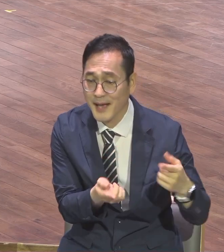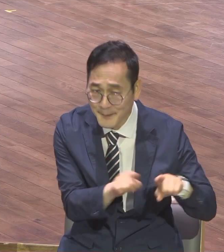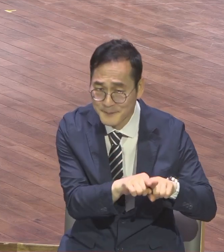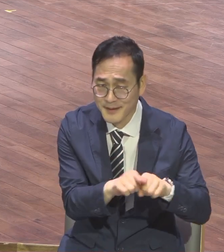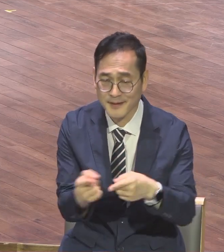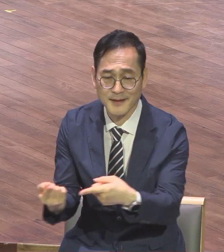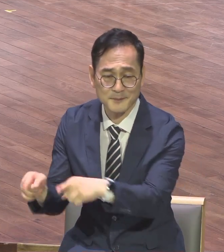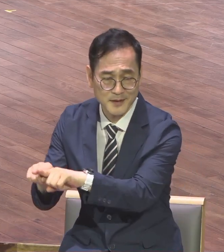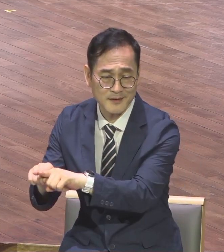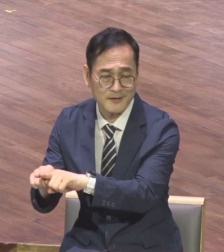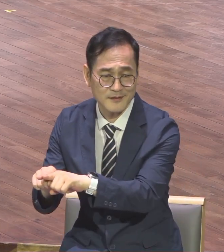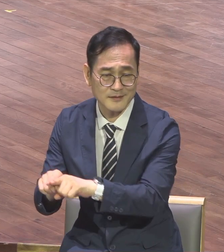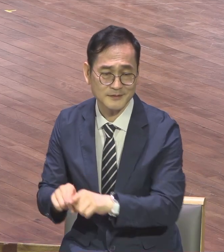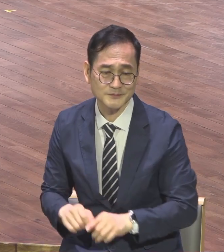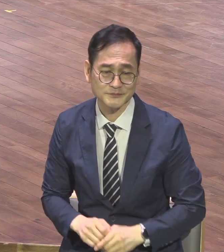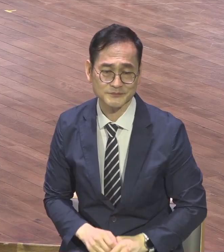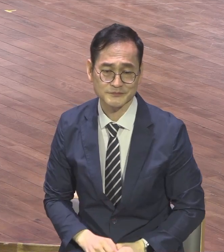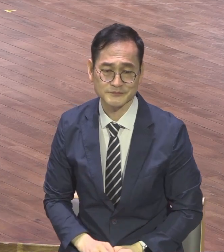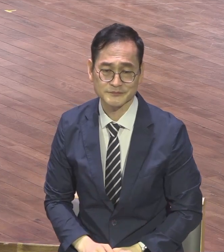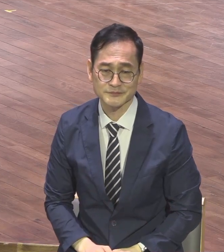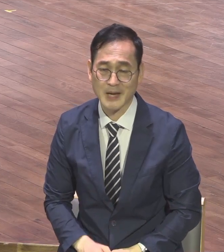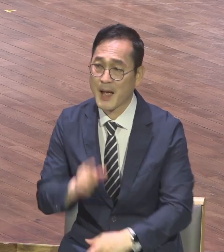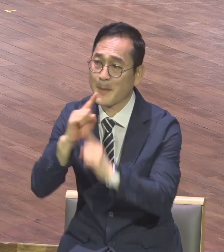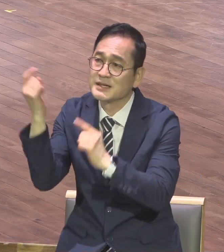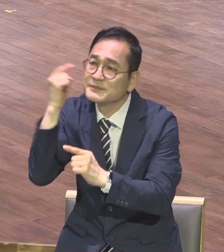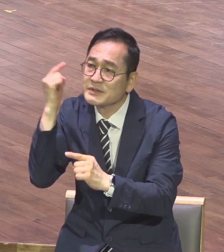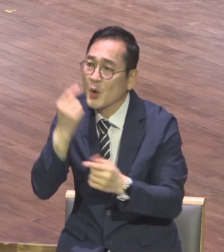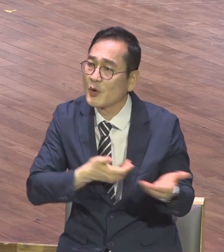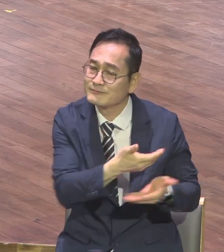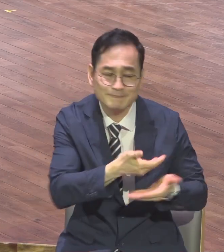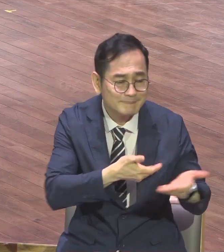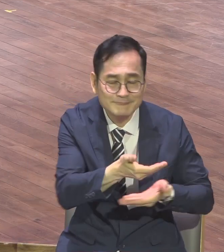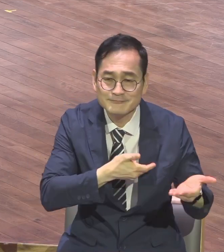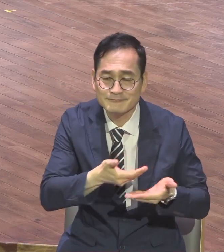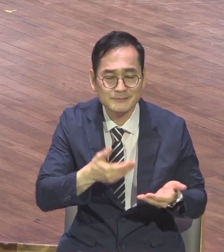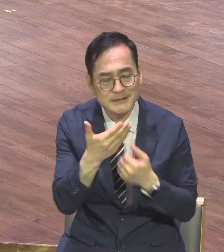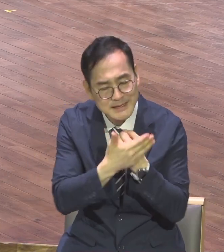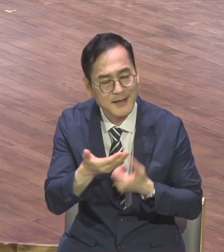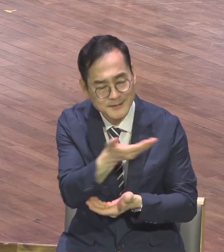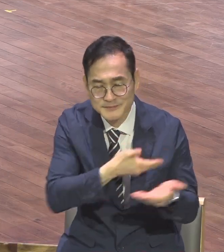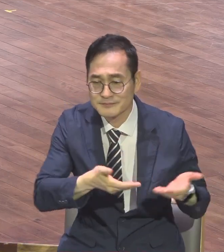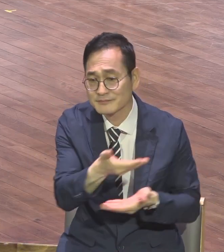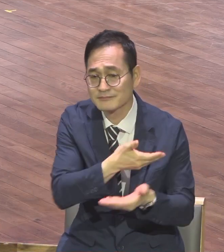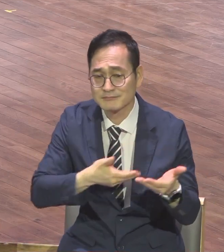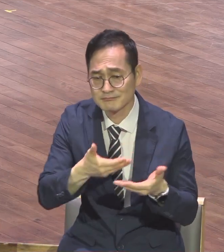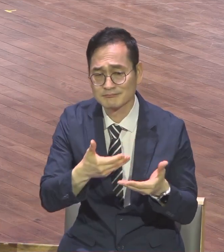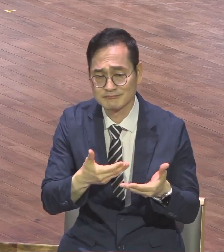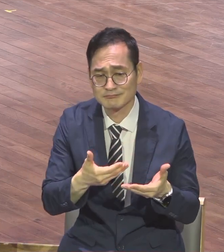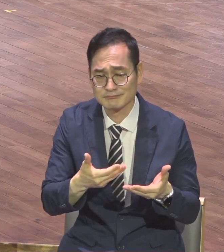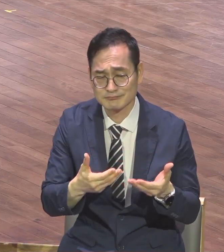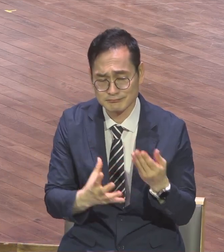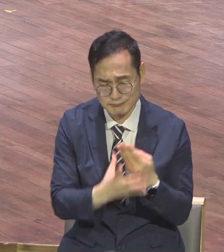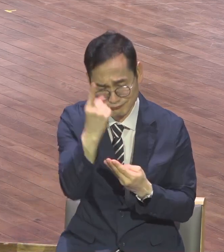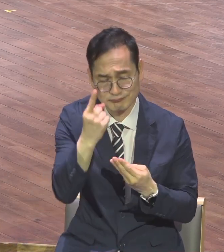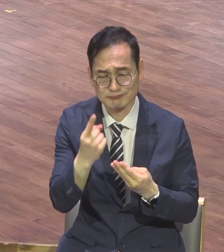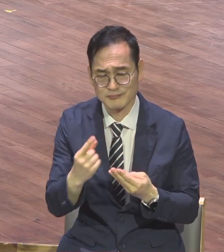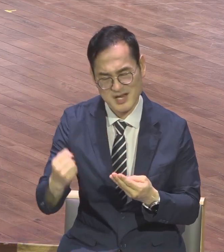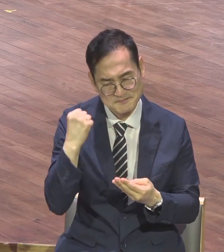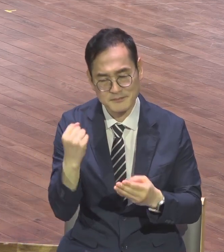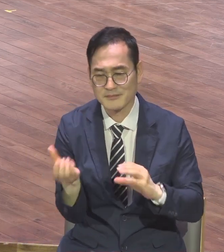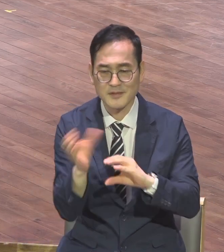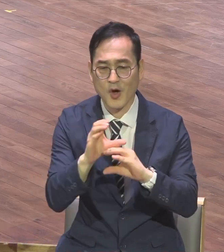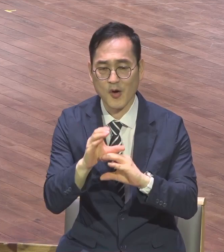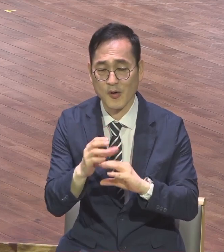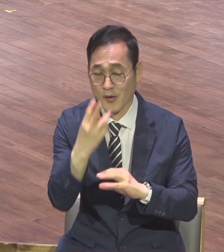해서 이 강단 흐름을 타는 이런 언약적 원리스를 이루어서 현장에 그리스도의 망대를 세워하는